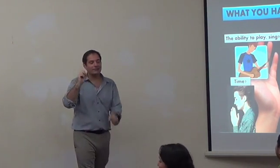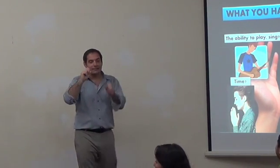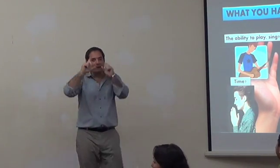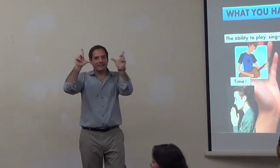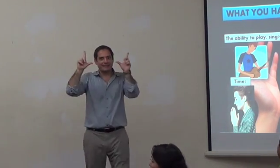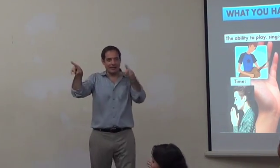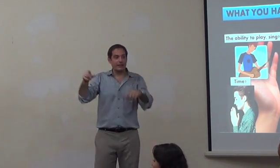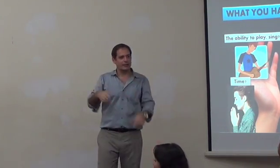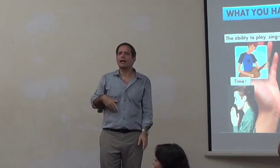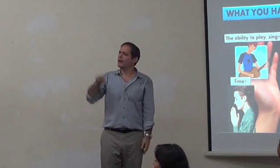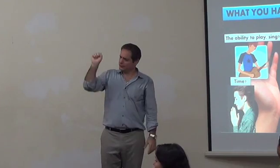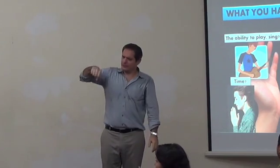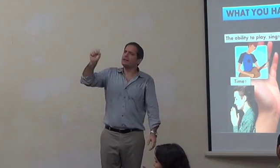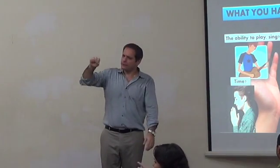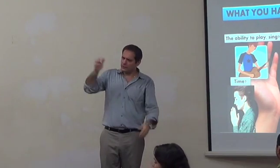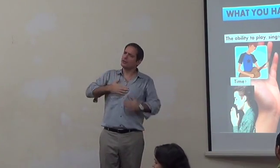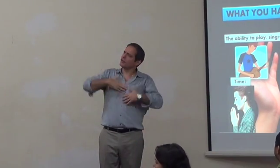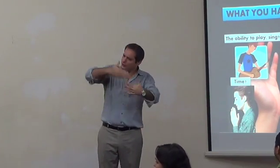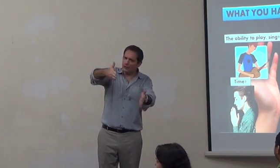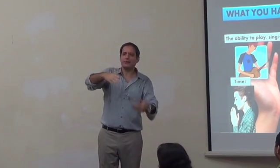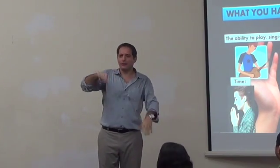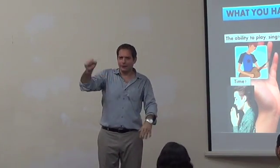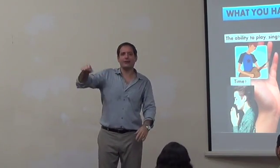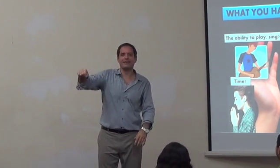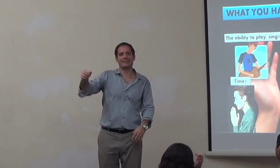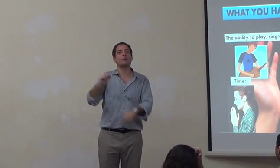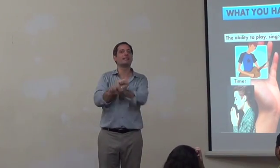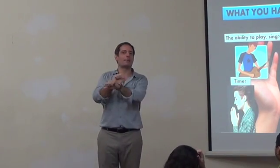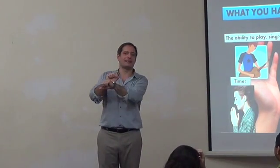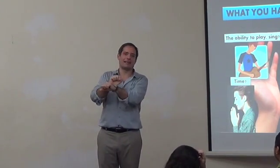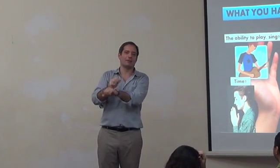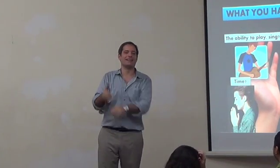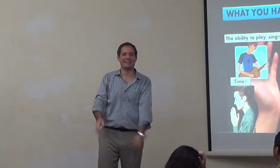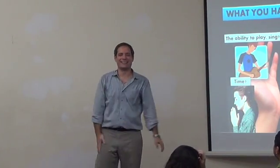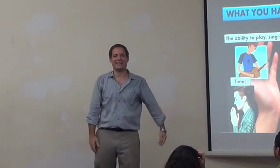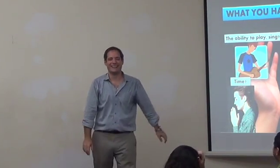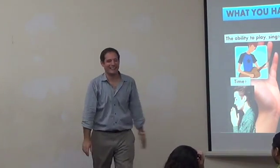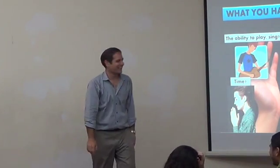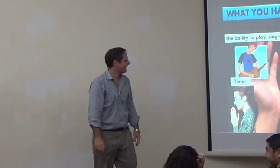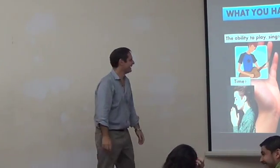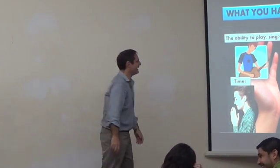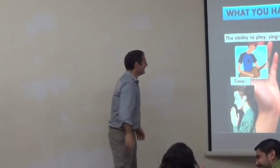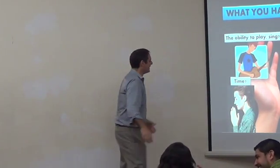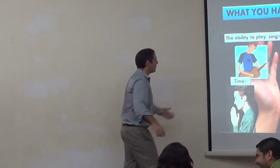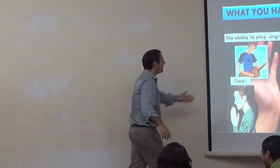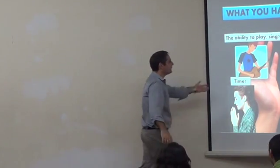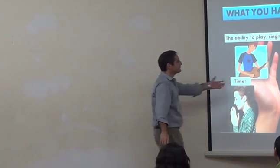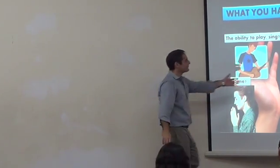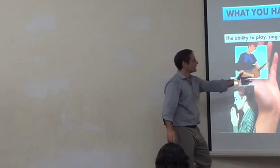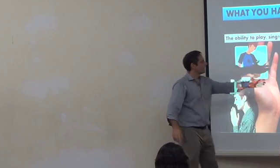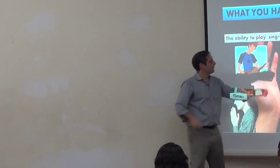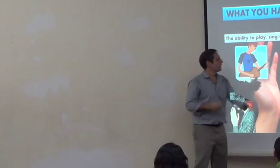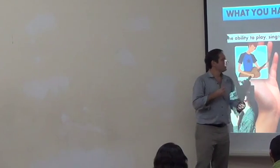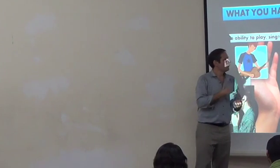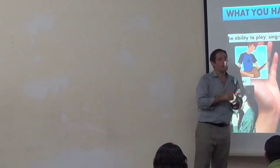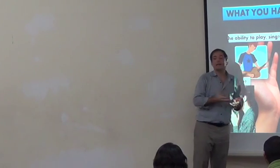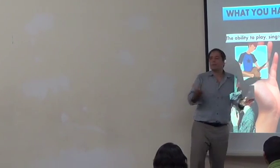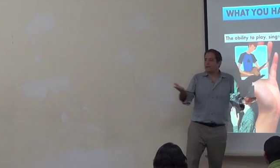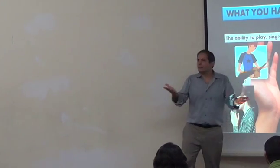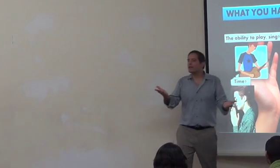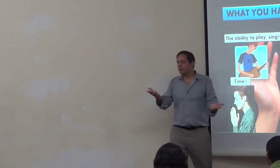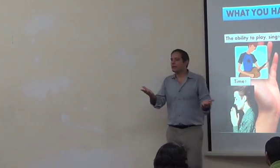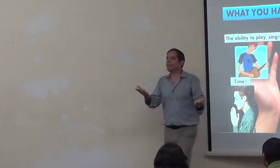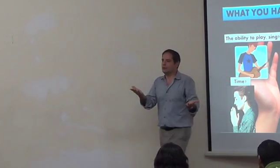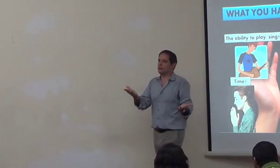Y a ver si estaba atenta, ¿eh? Decía, sí, te lo doy, y termina presa. Ok.